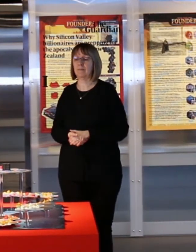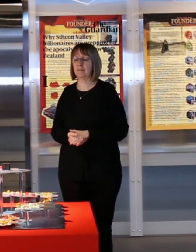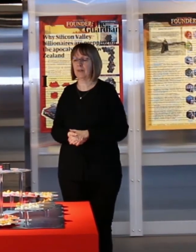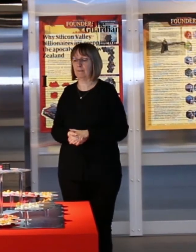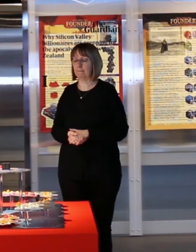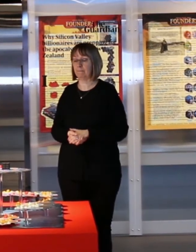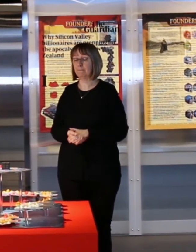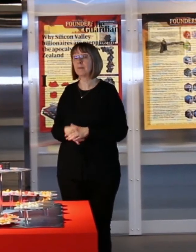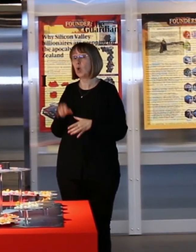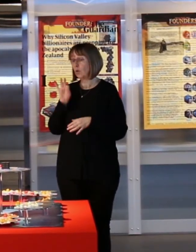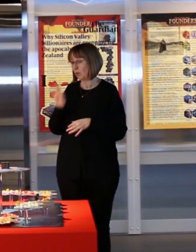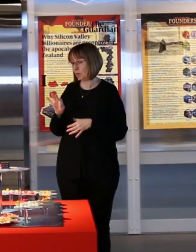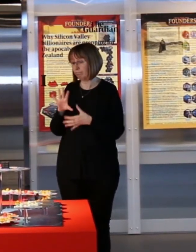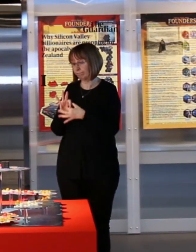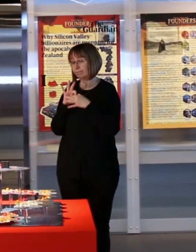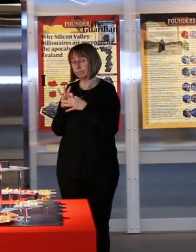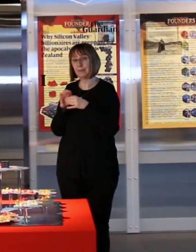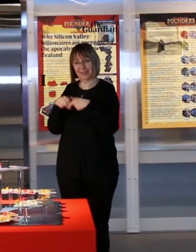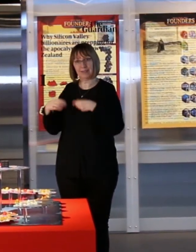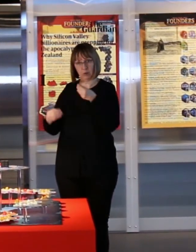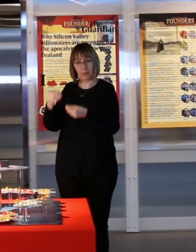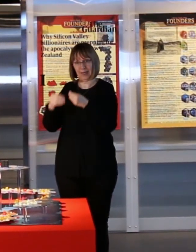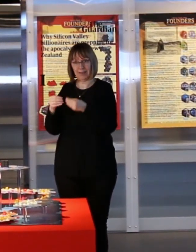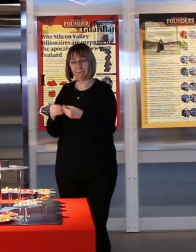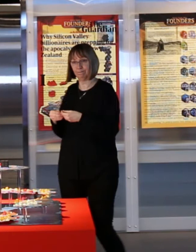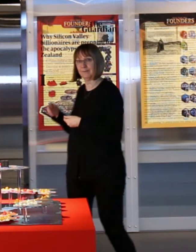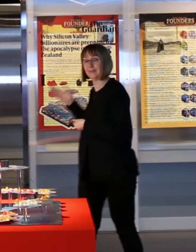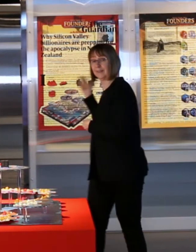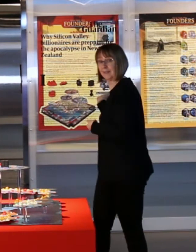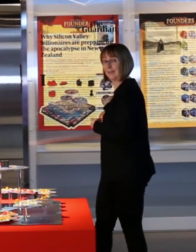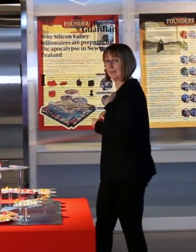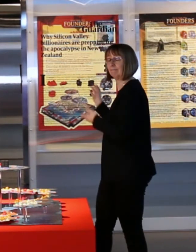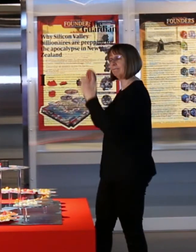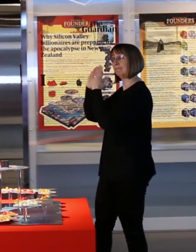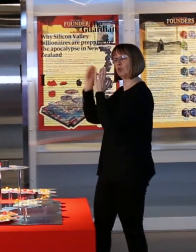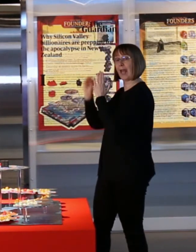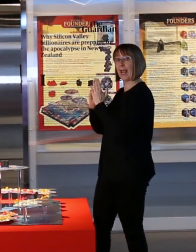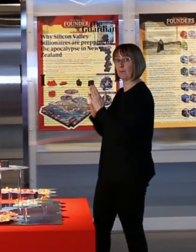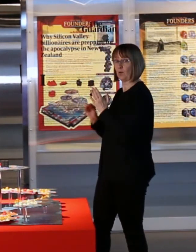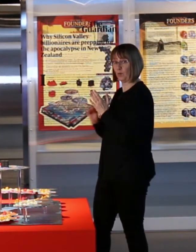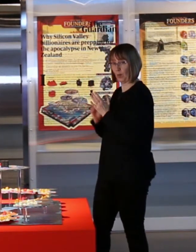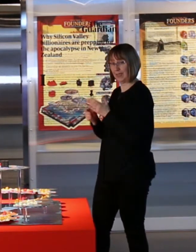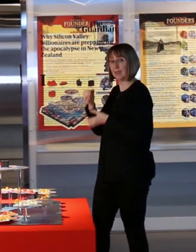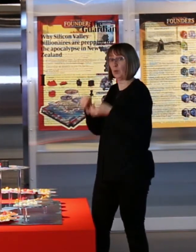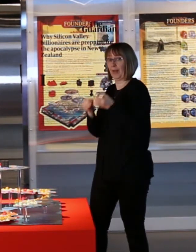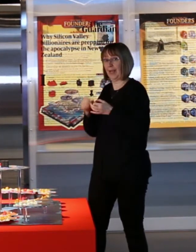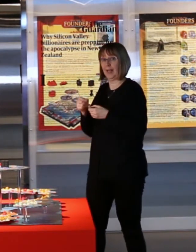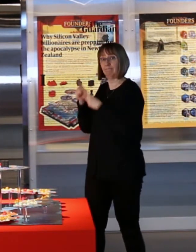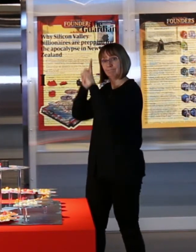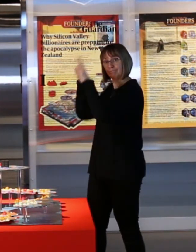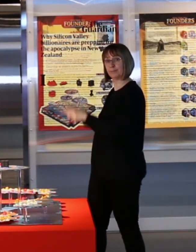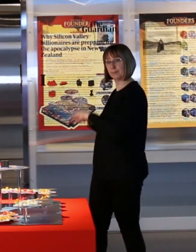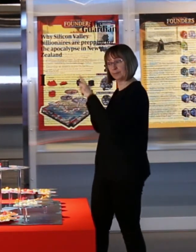Zu diesem Brettspiel gehört auch die Spielanleitung, die hier auf den beiden Leinwänden zu sehen